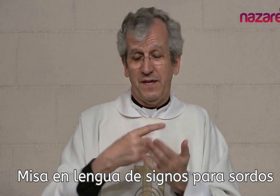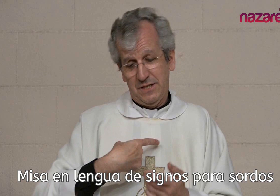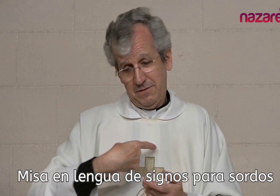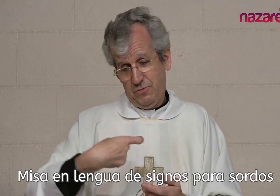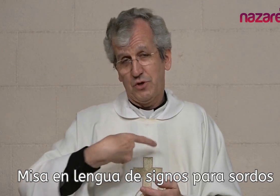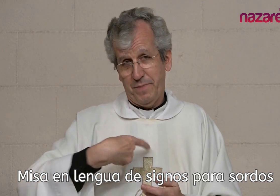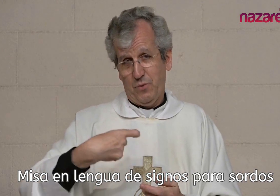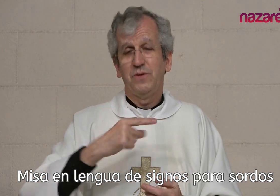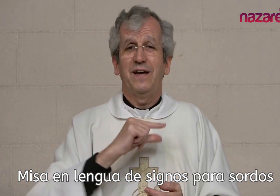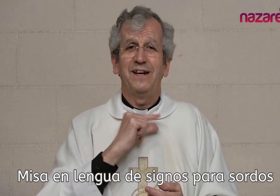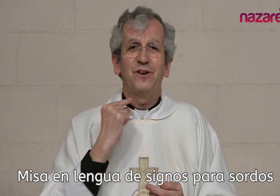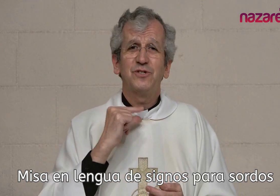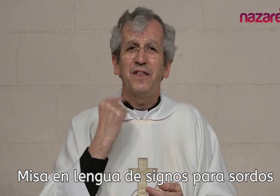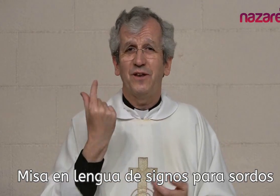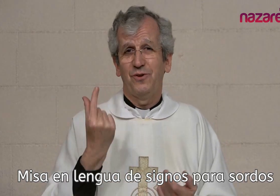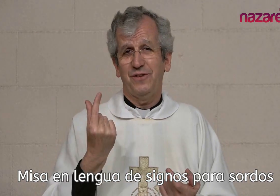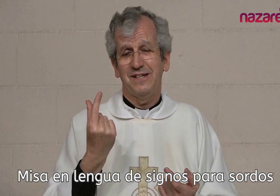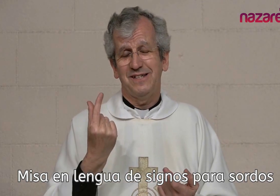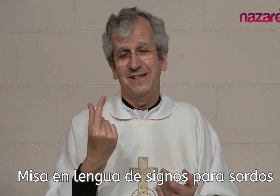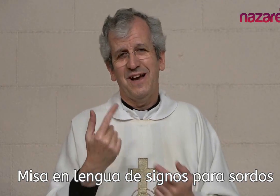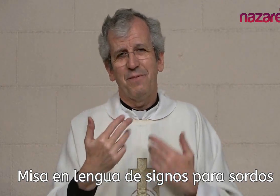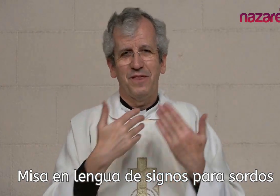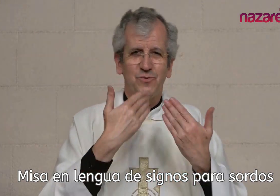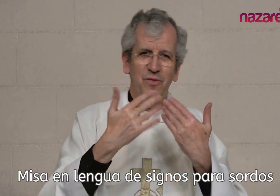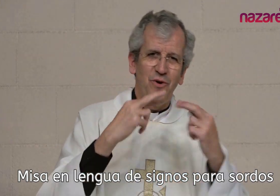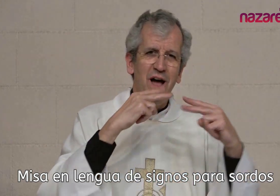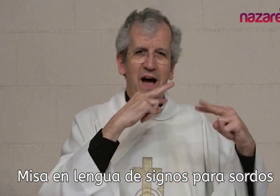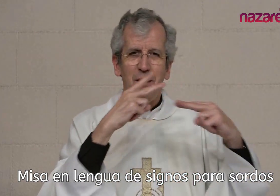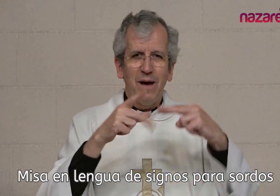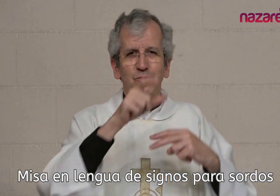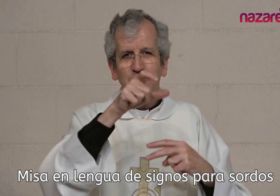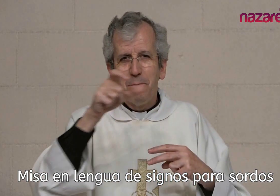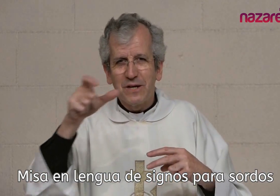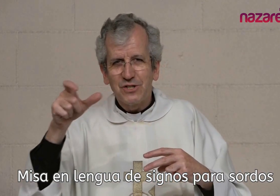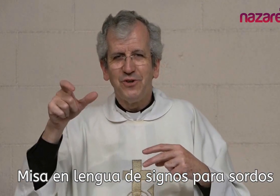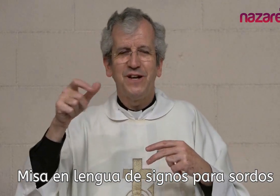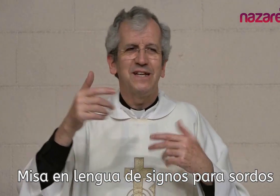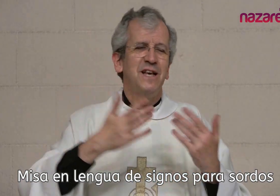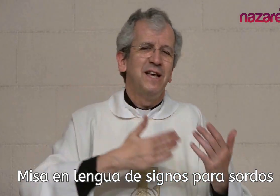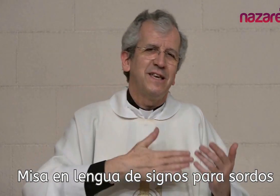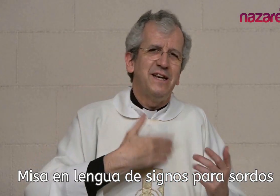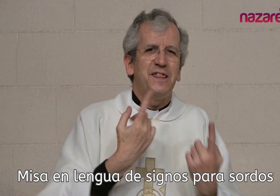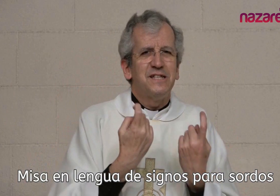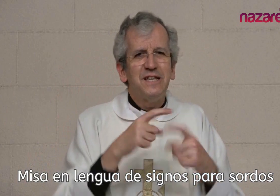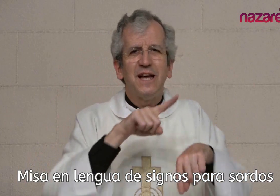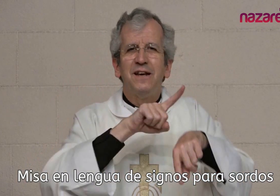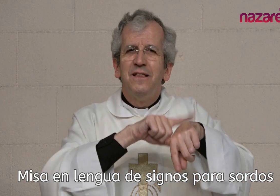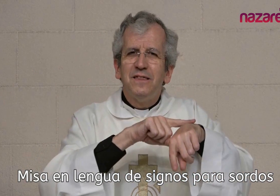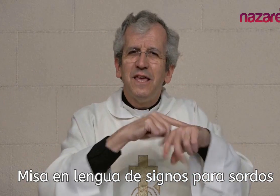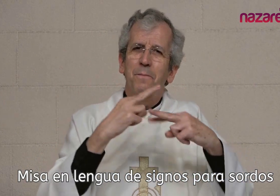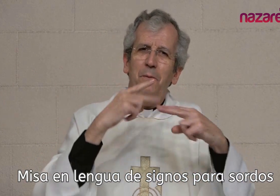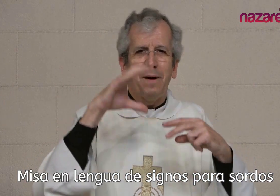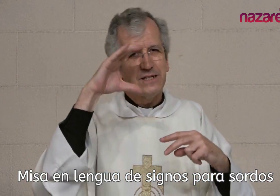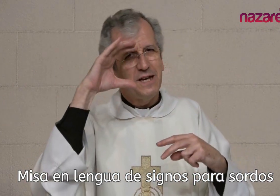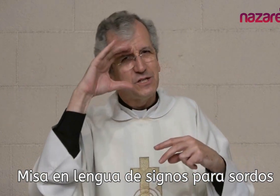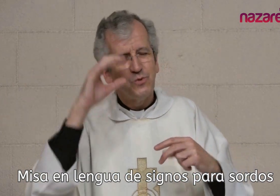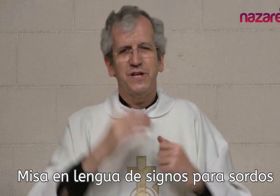veces nos preguntan a los sacerdotes, a veces cuando hablamos con personas que necesitan tiempo para ser